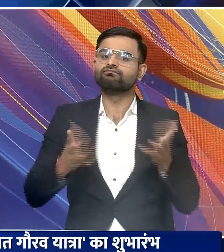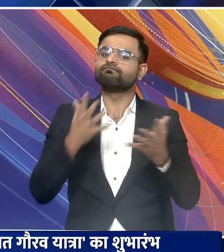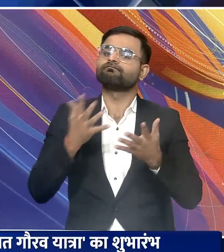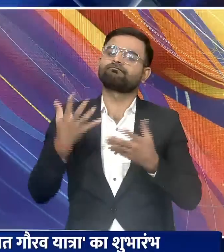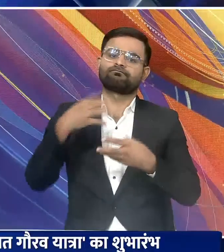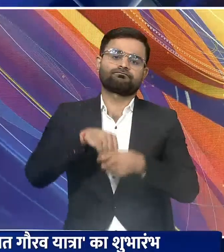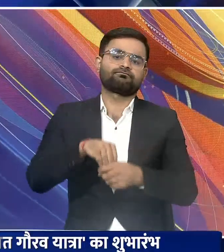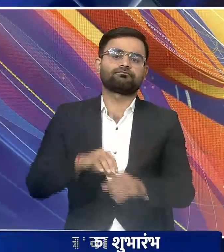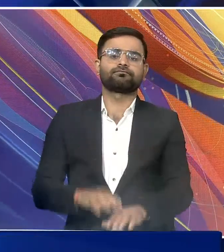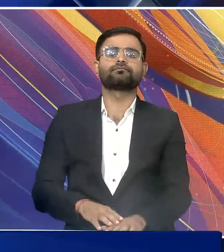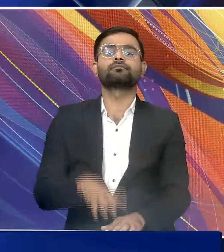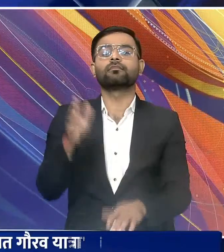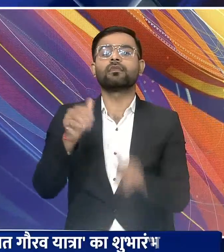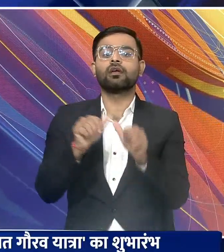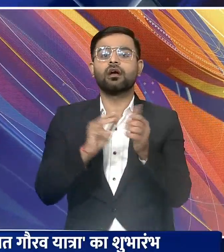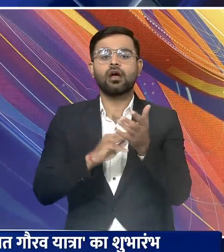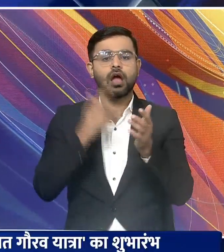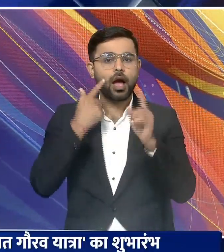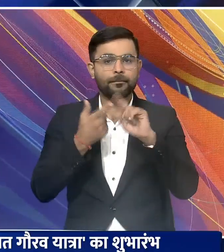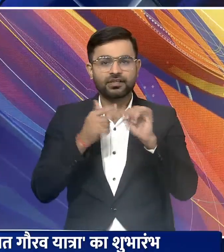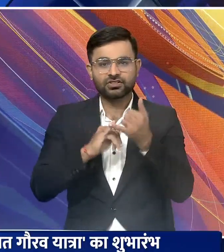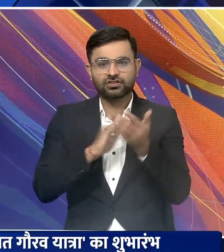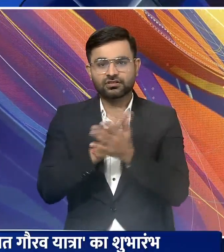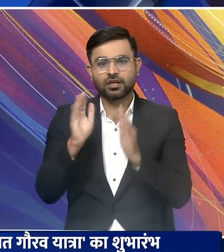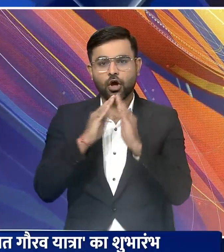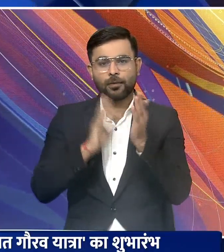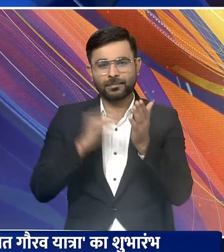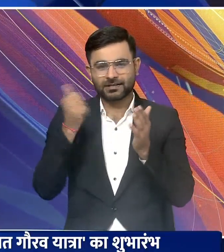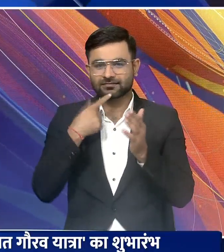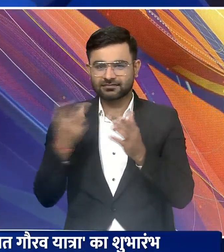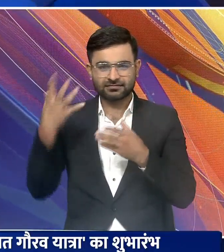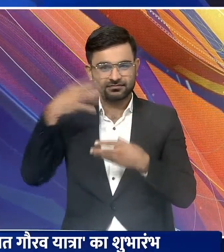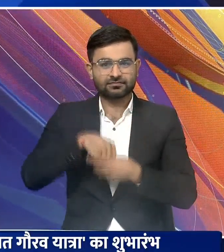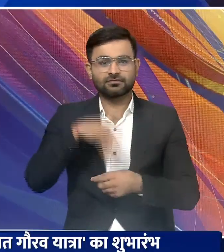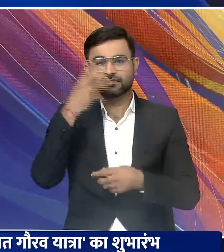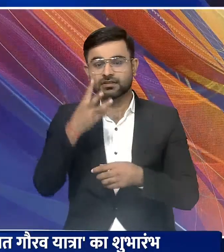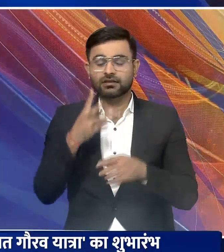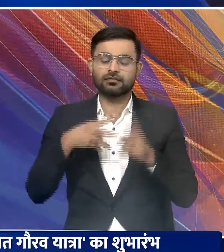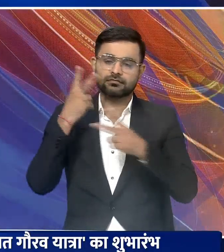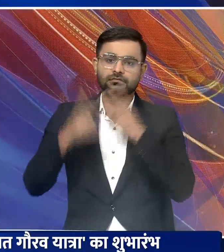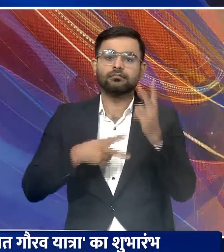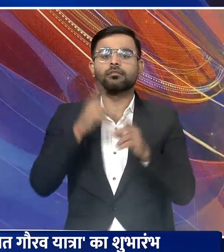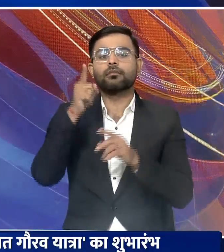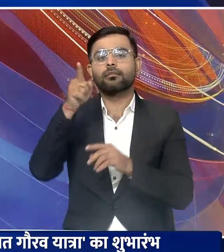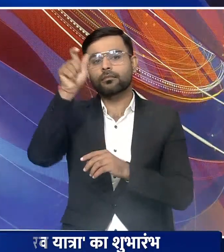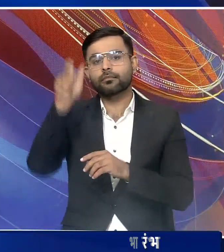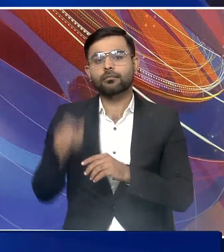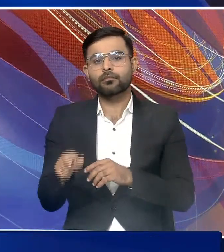करेंगे। गृहमंत्री अमित शाह की 3 यात्राओं में एक यात्रा